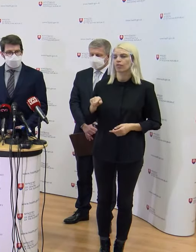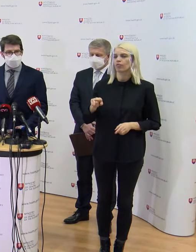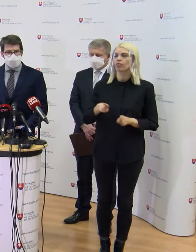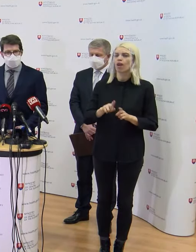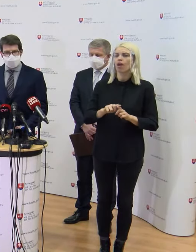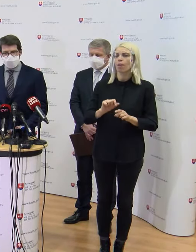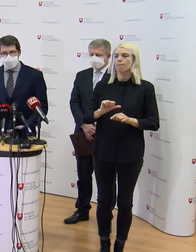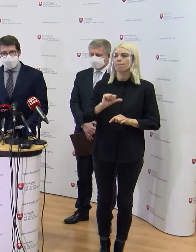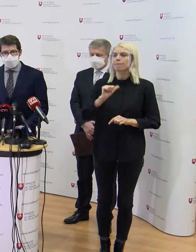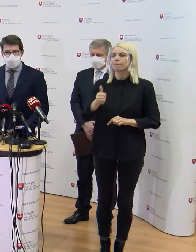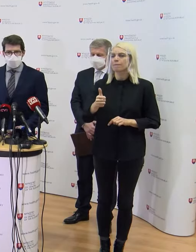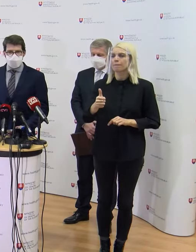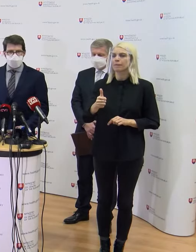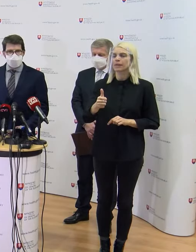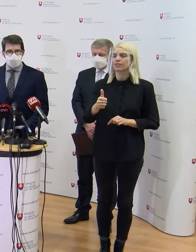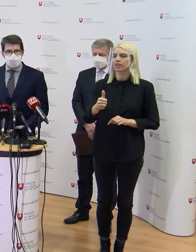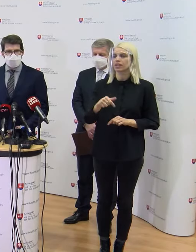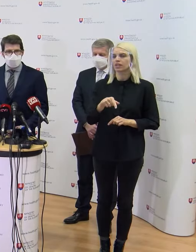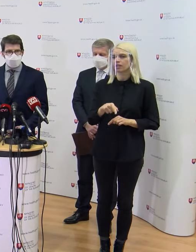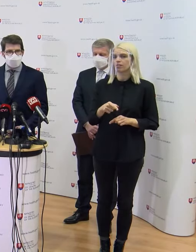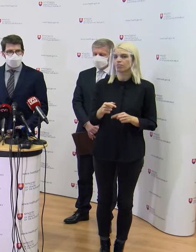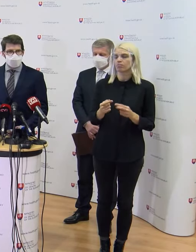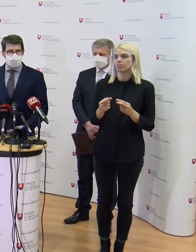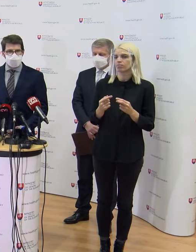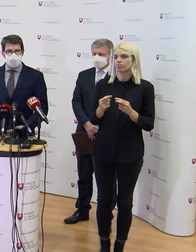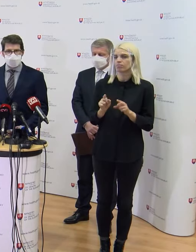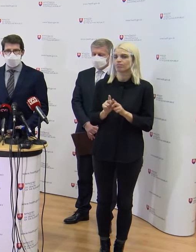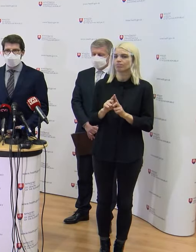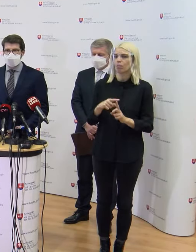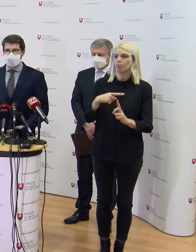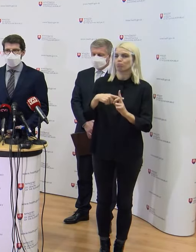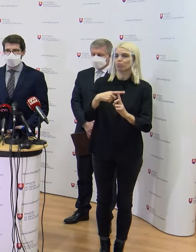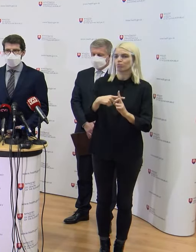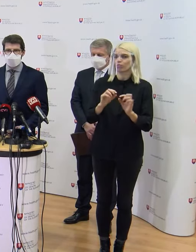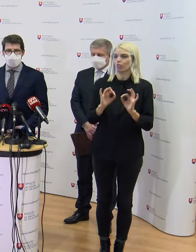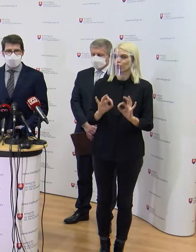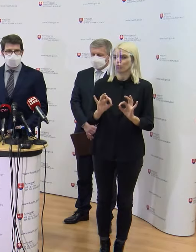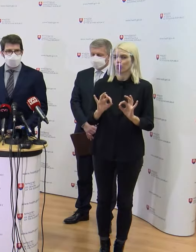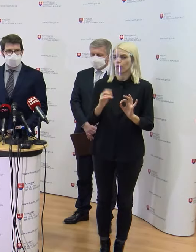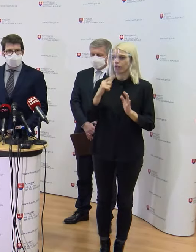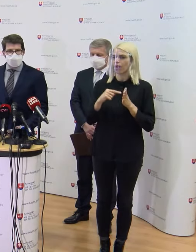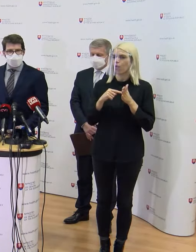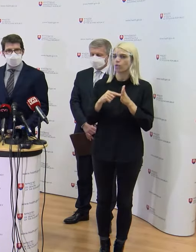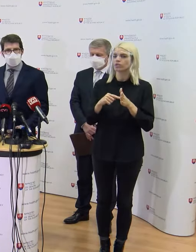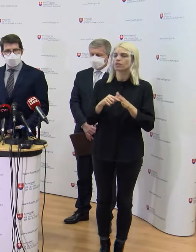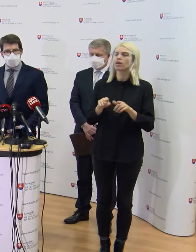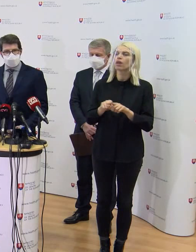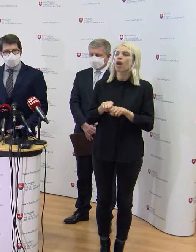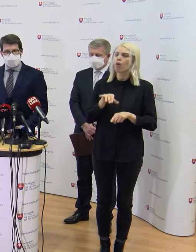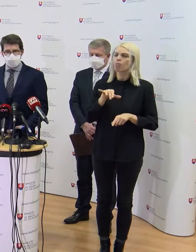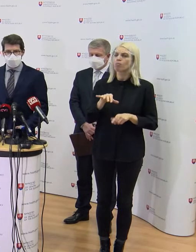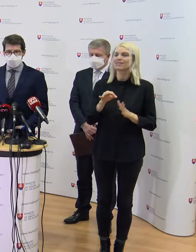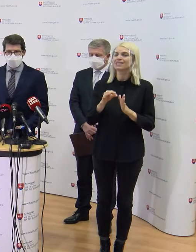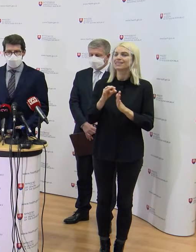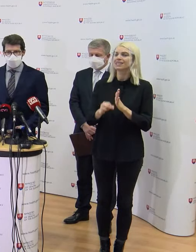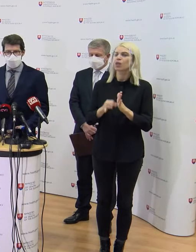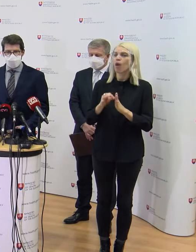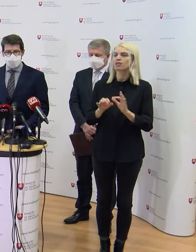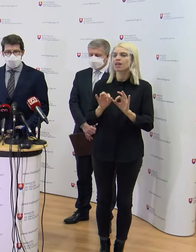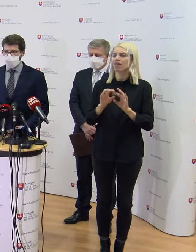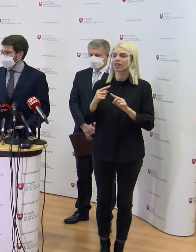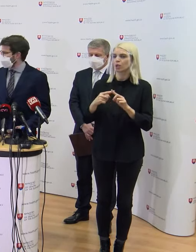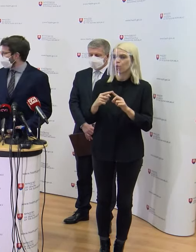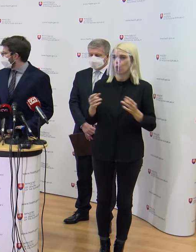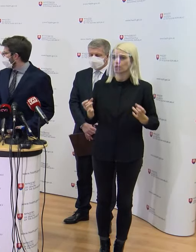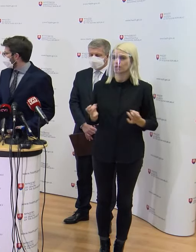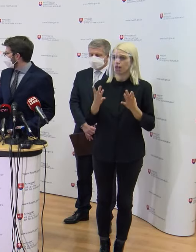prvý významnejší ukazovateľ toho, že tá situácia sa môže